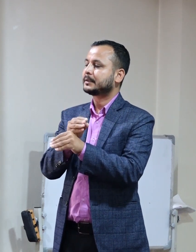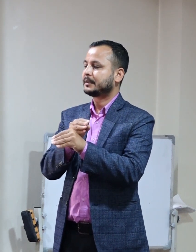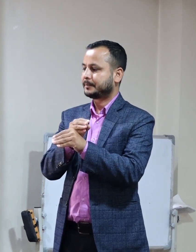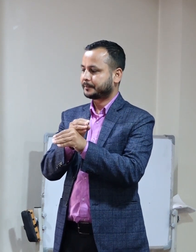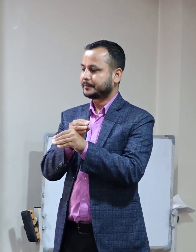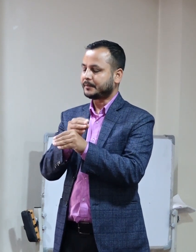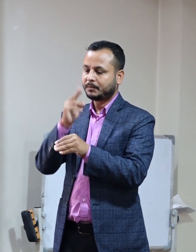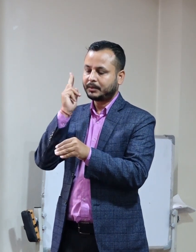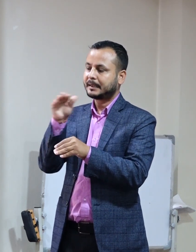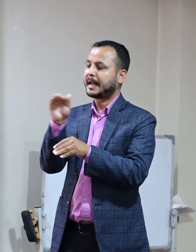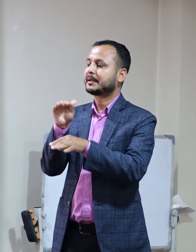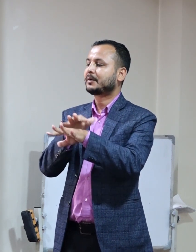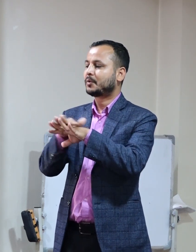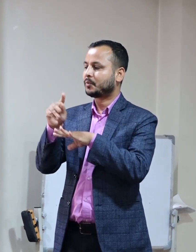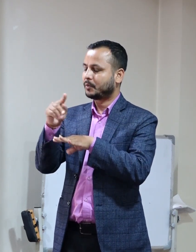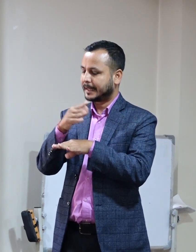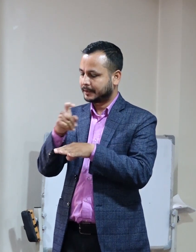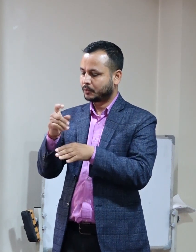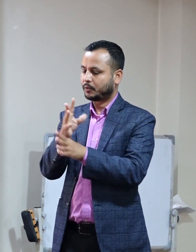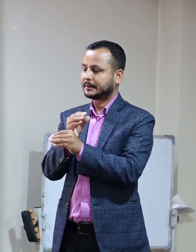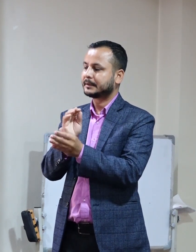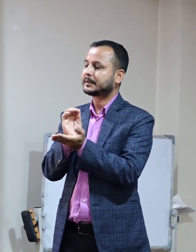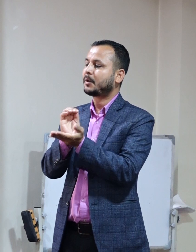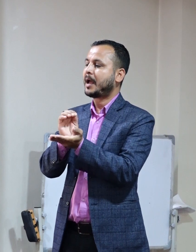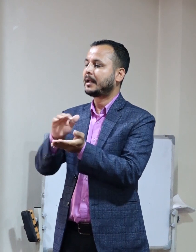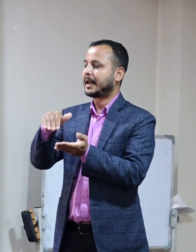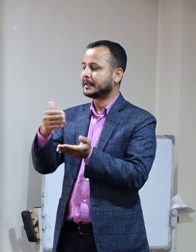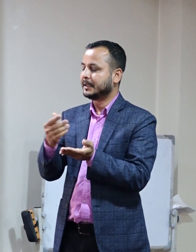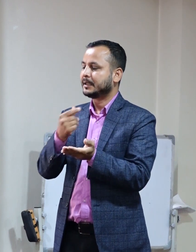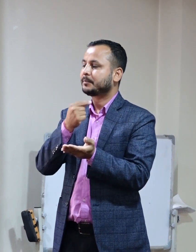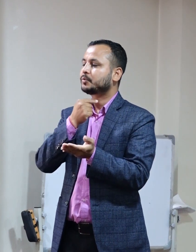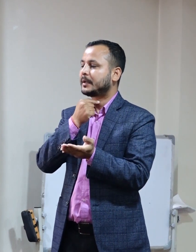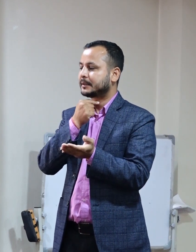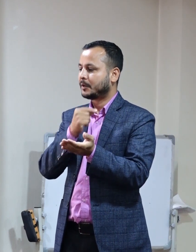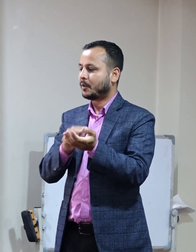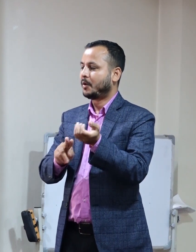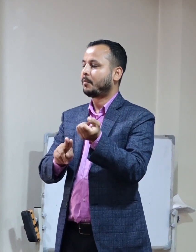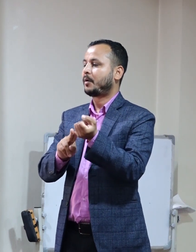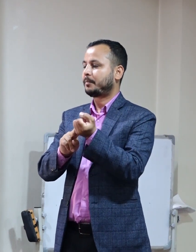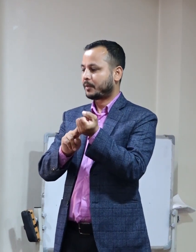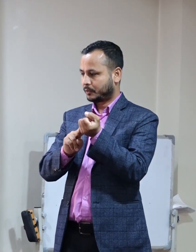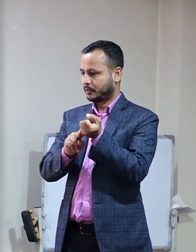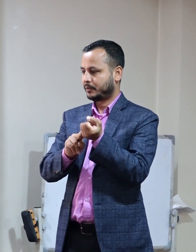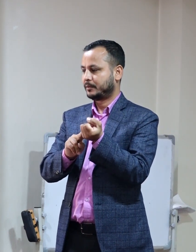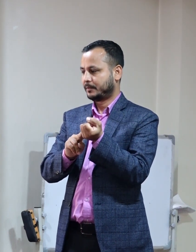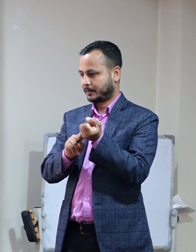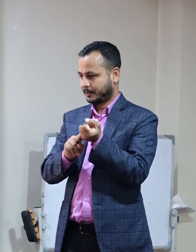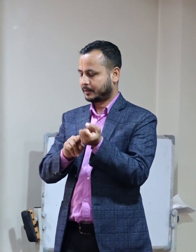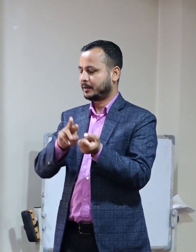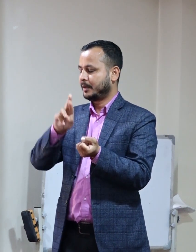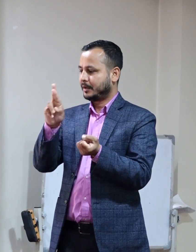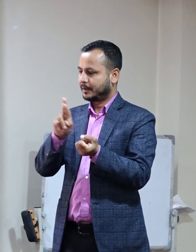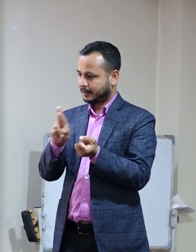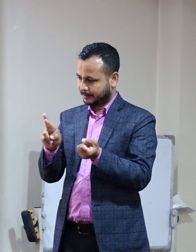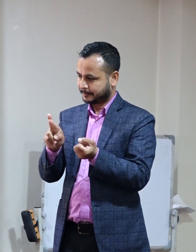चाहिँ दोभाषे र बहिरा नागरिकहरूको लागि दोभाषे सेवालाई विश्वासिलो,